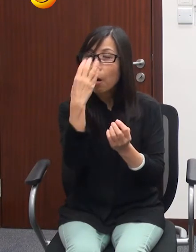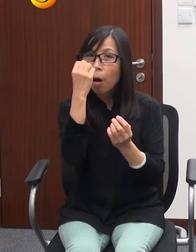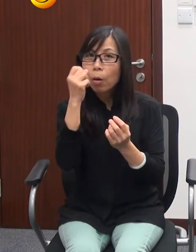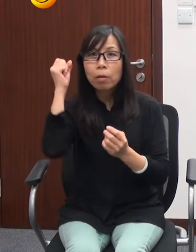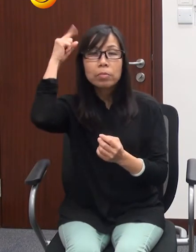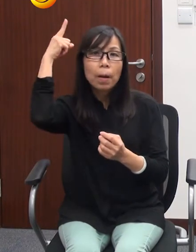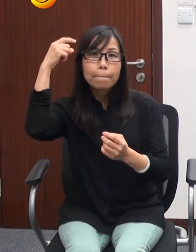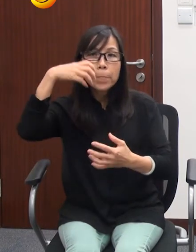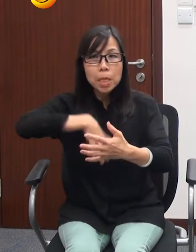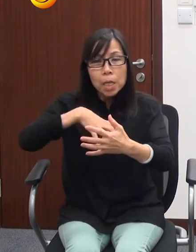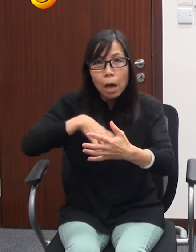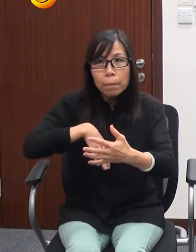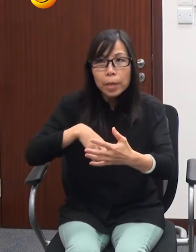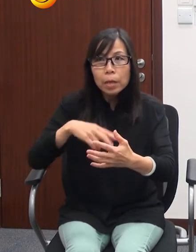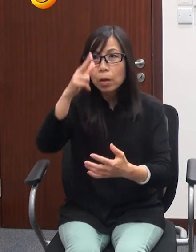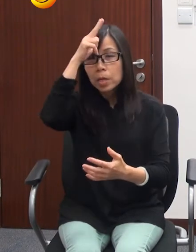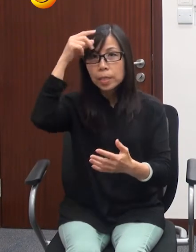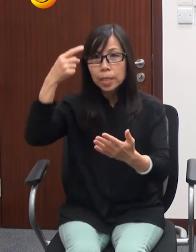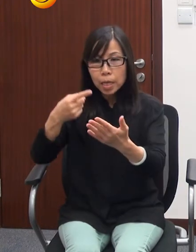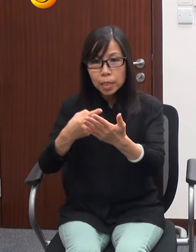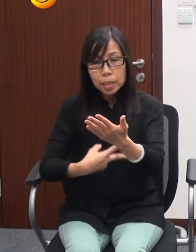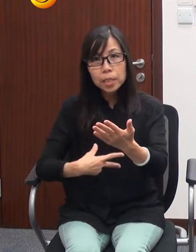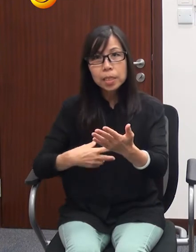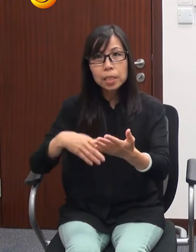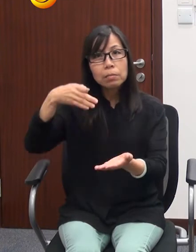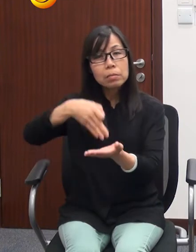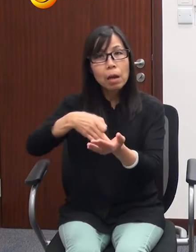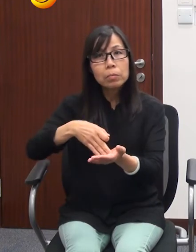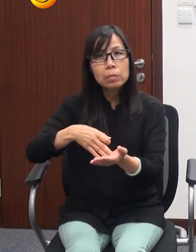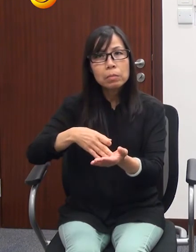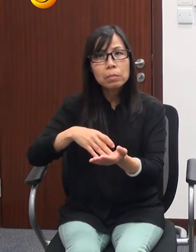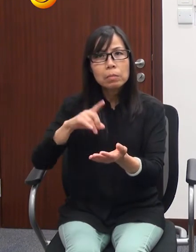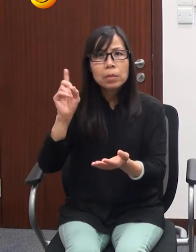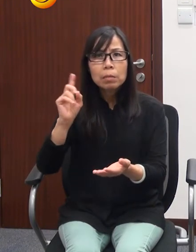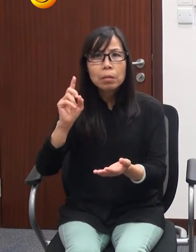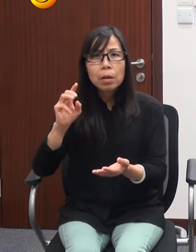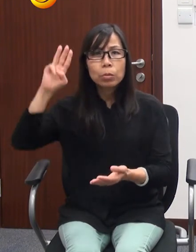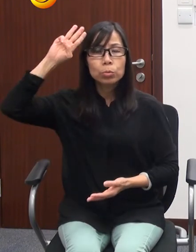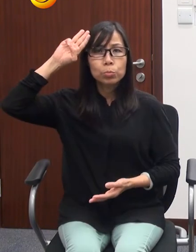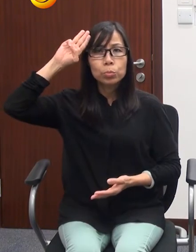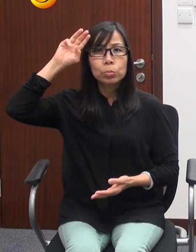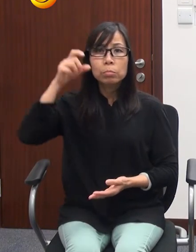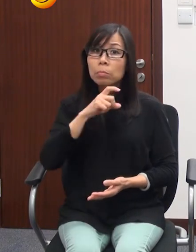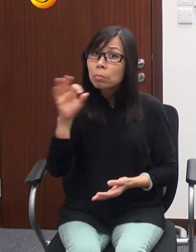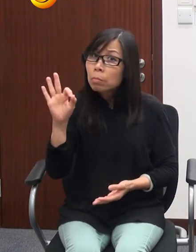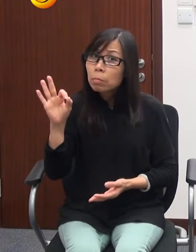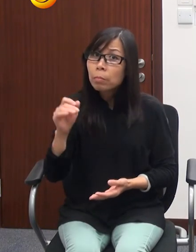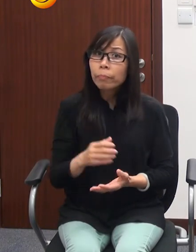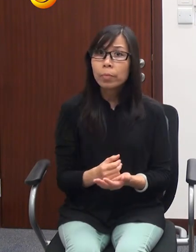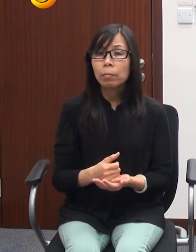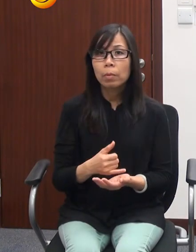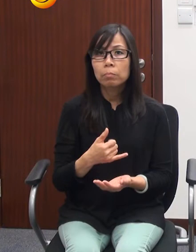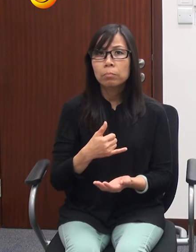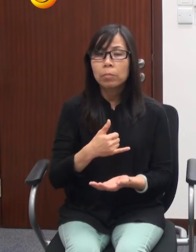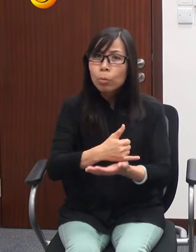下嘅一個政治參與， 係咁點搞咧？ 係咯。 到底宣唔宣誓？ 係咯，即係話你去籍啊嘛，咁去籍